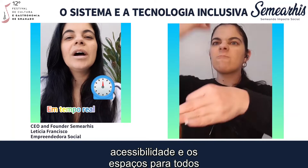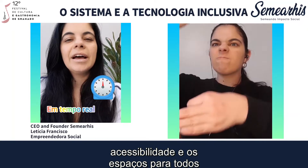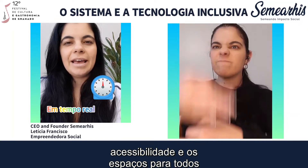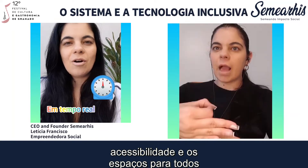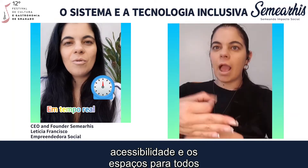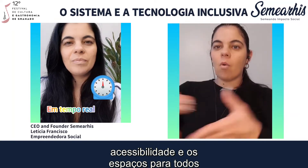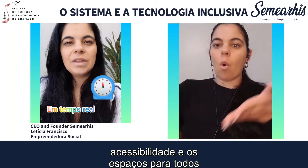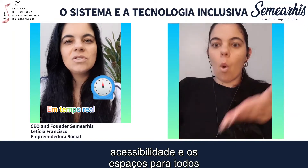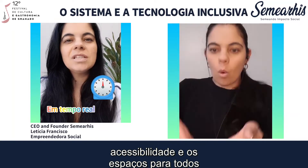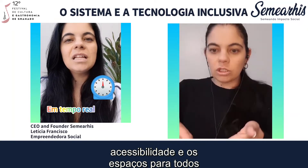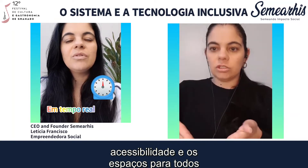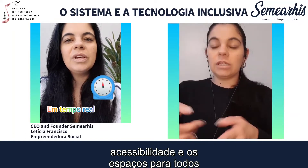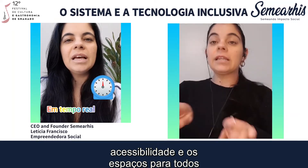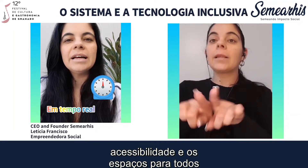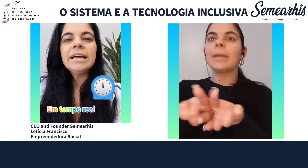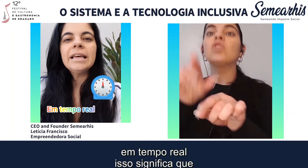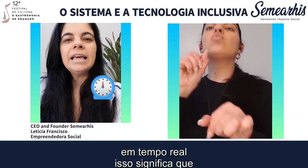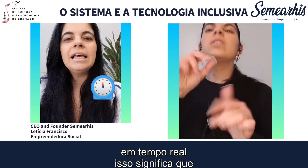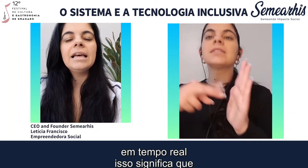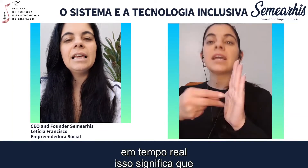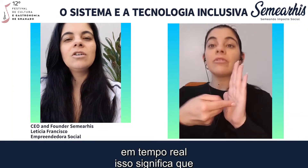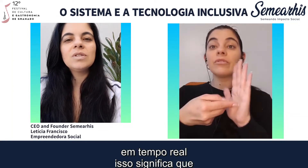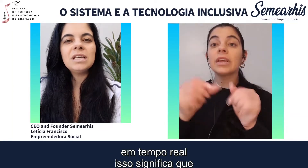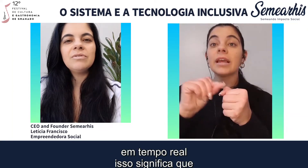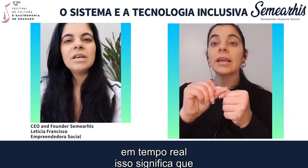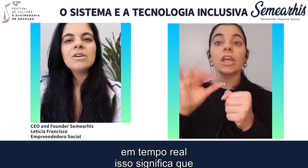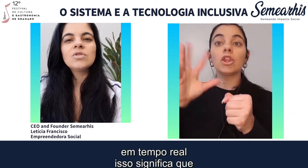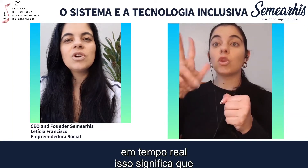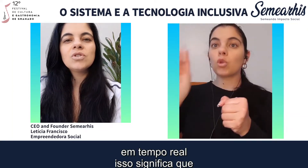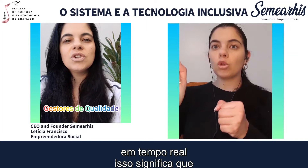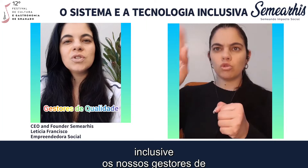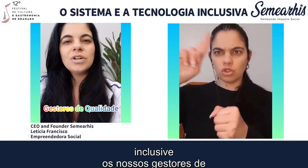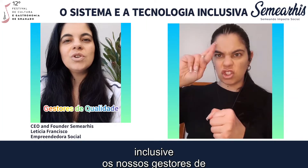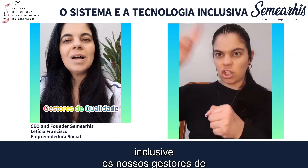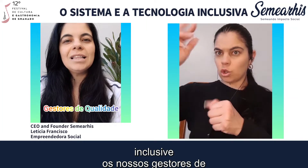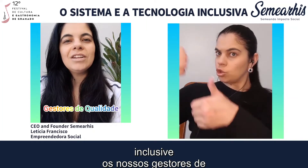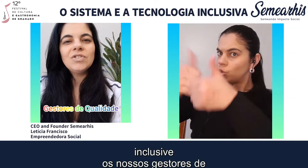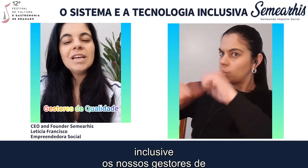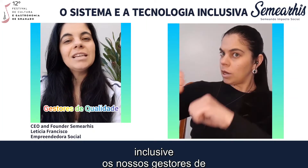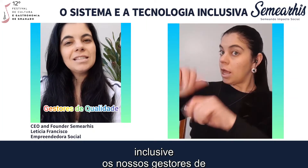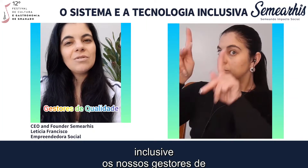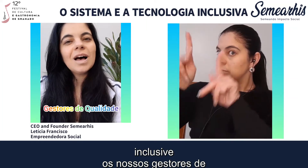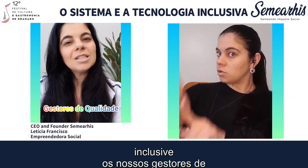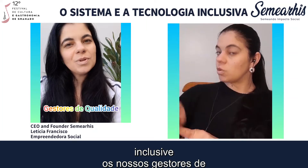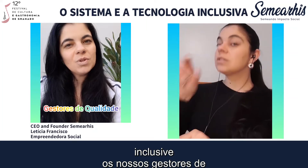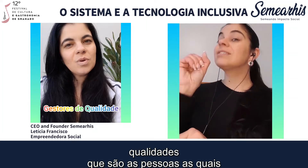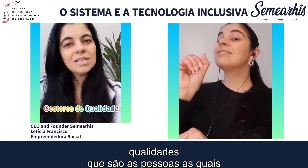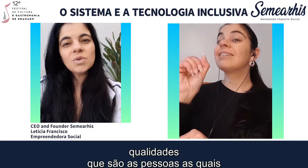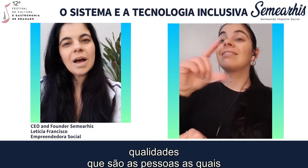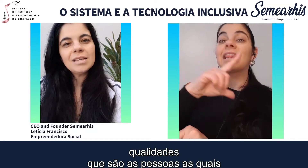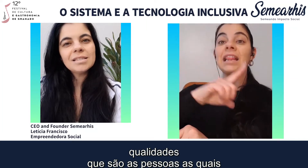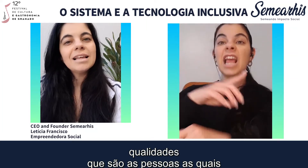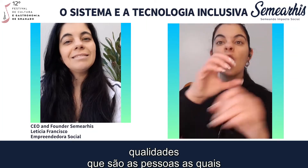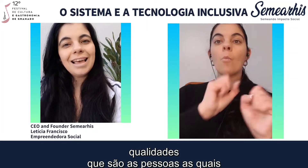tempo real. Isso significa que, inclusive, os nossos gestores de qualidade, que são as pessoas